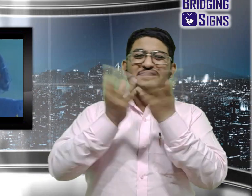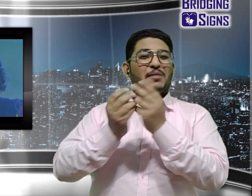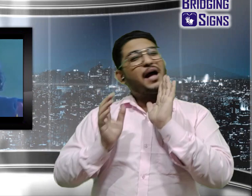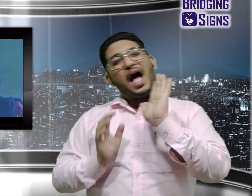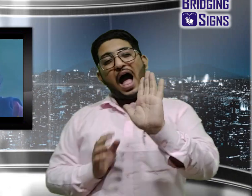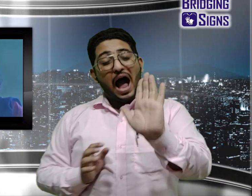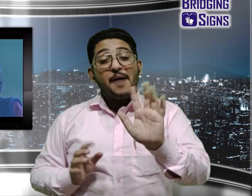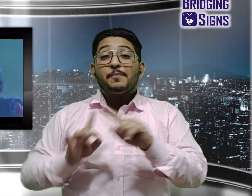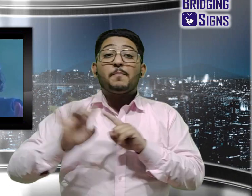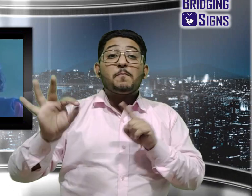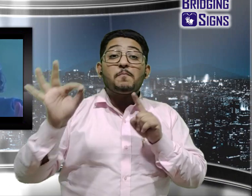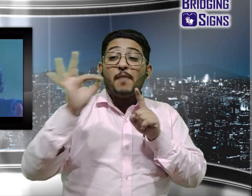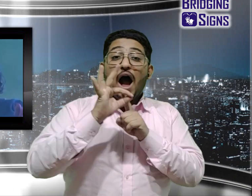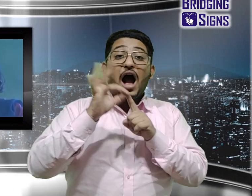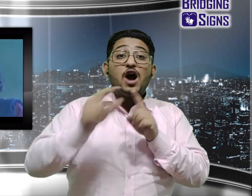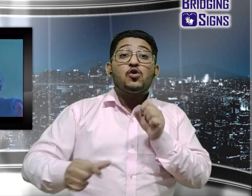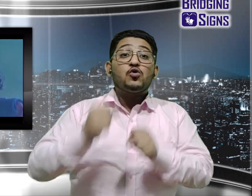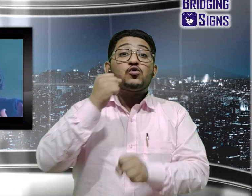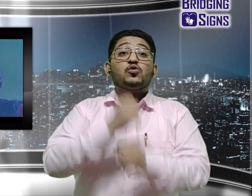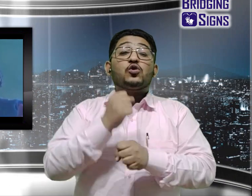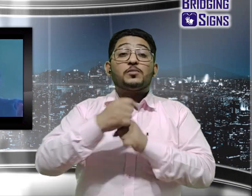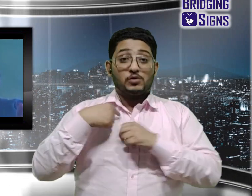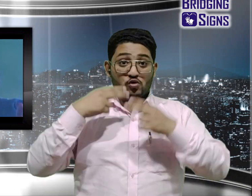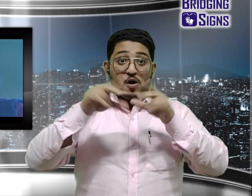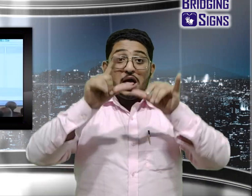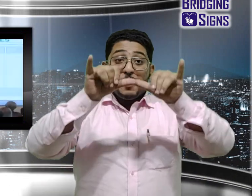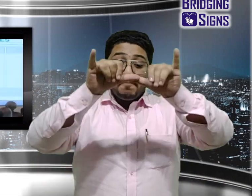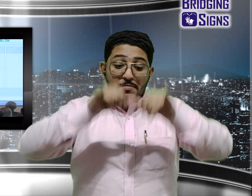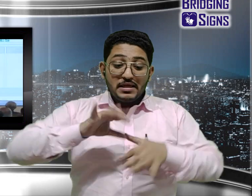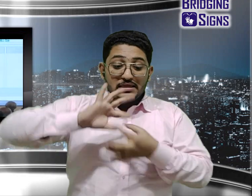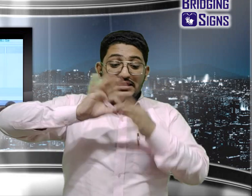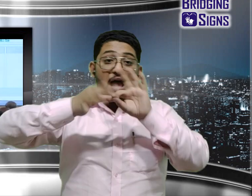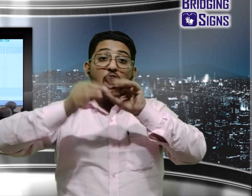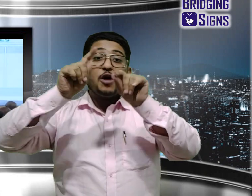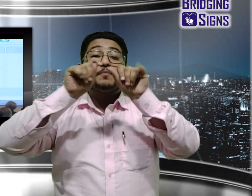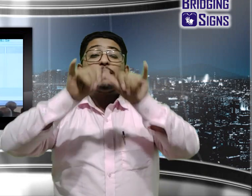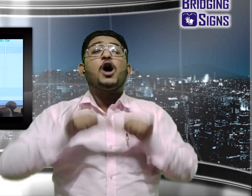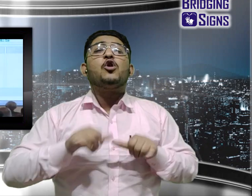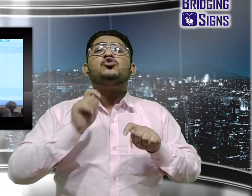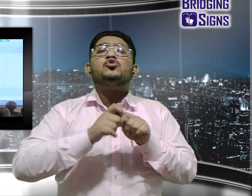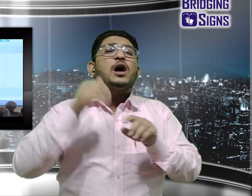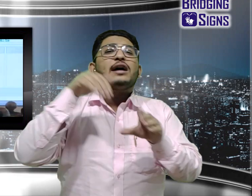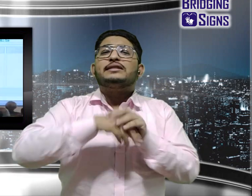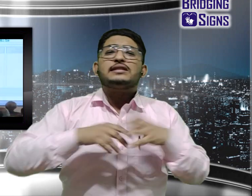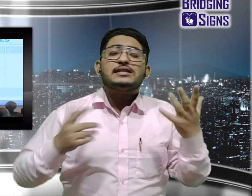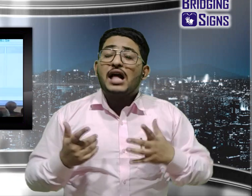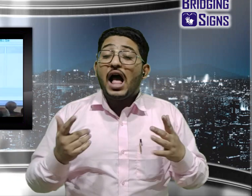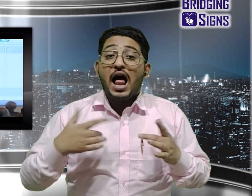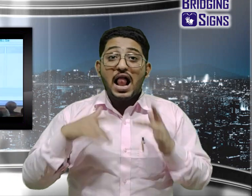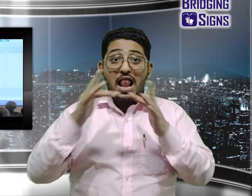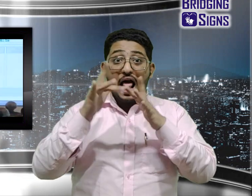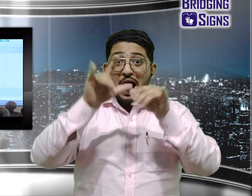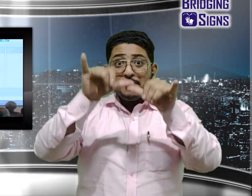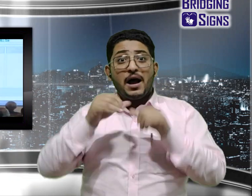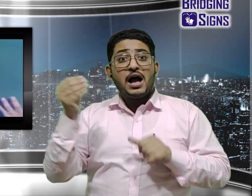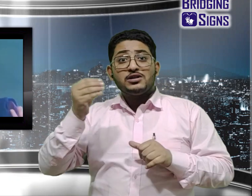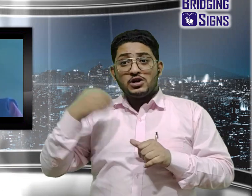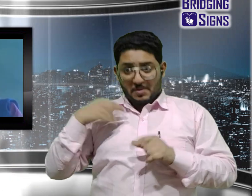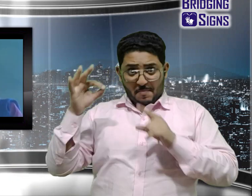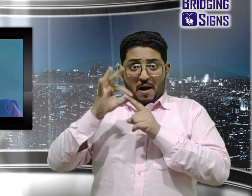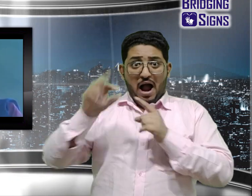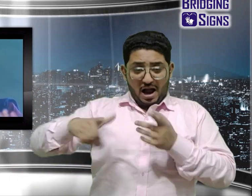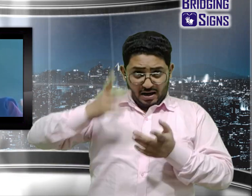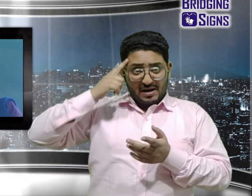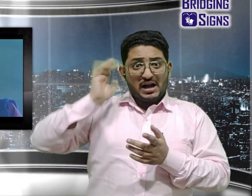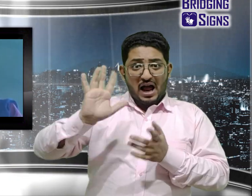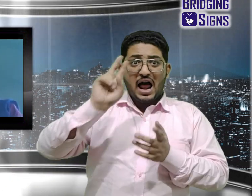तरह पाकिस्तान में गवर्नमेंट को एक डिजिटल इंफ्रास्ट्रक्चर खड़ा करने की ज़रूरत है। अब इसमें अमेजिंग बात यह है कि हमारे पास एक कौमी